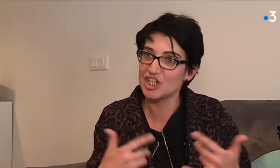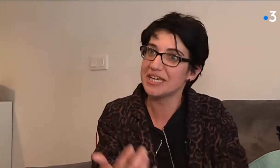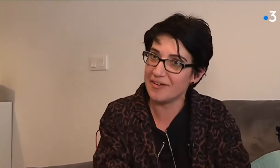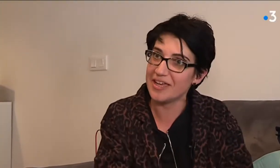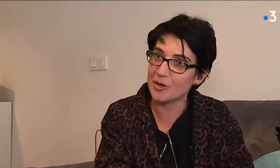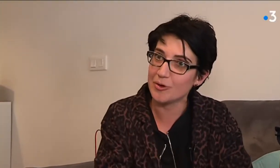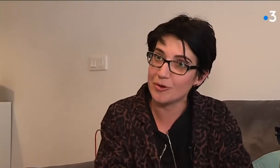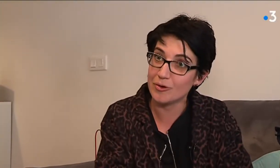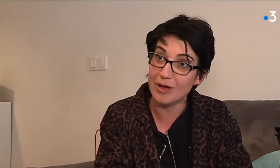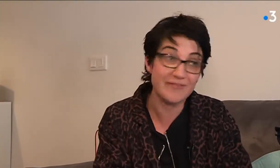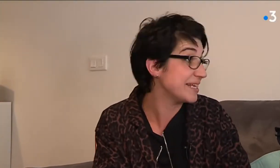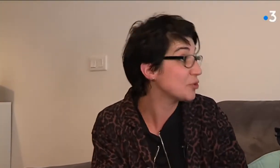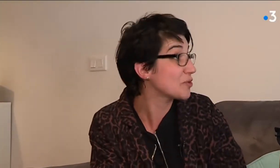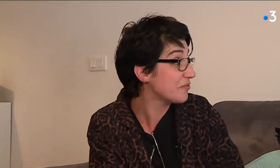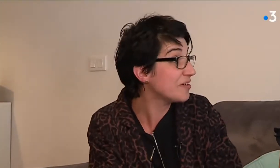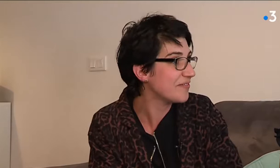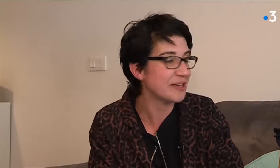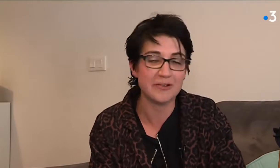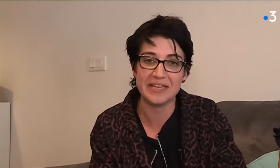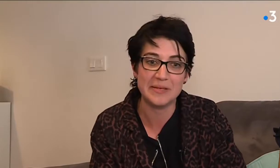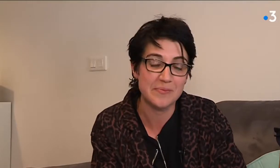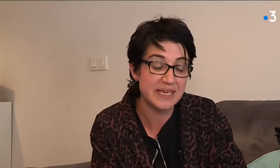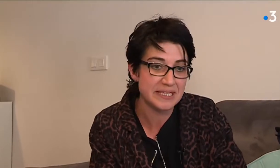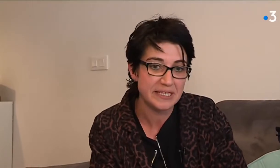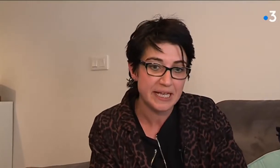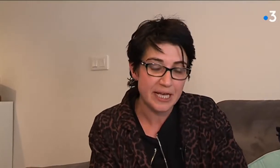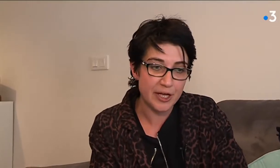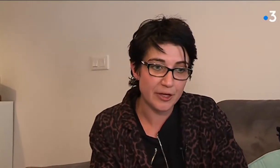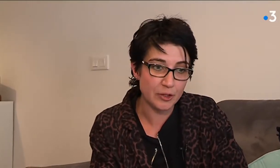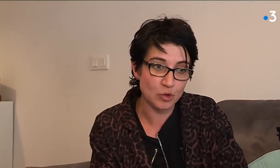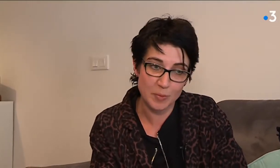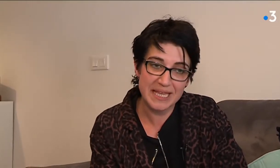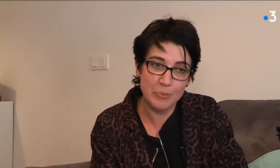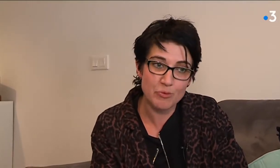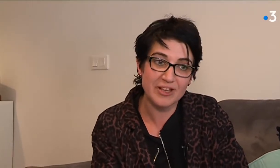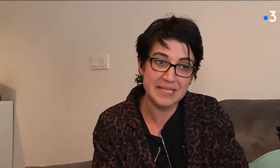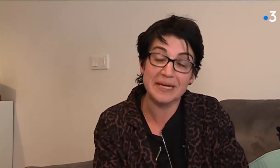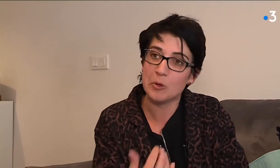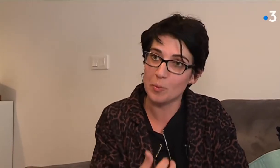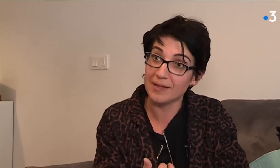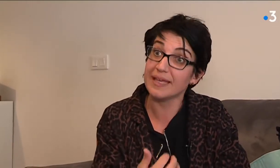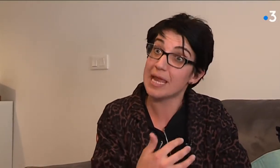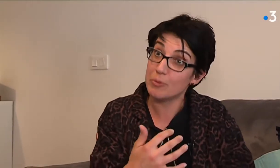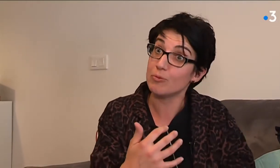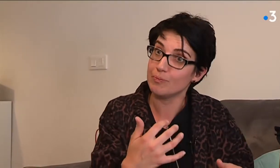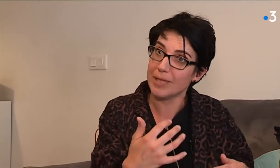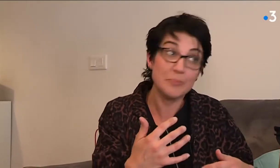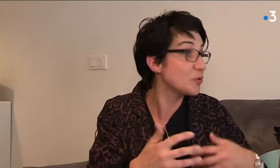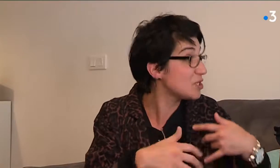interagir avec les autres enfants, avec les bébés. Donc je pense qu'elle peut plus facilement les comprendre et elle peut aussi se